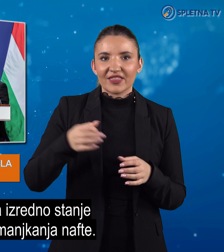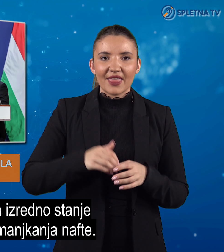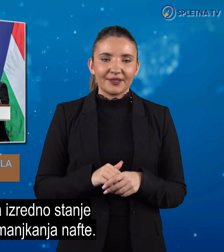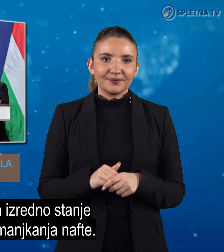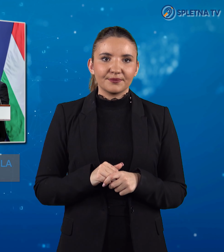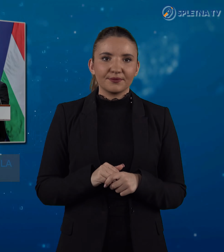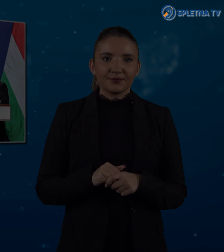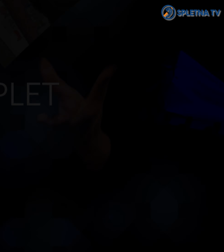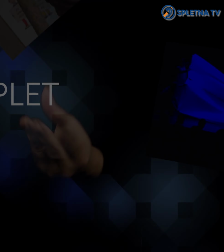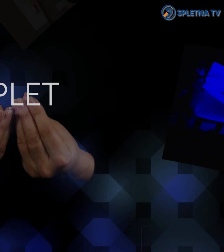pomanjkanja nafte.